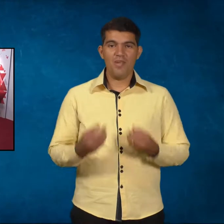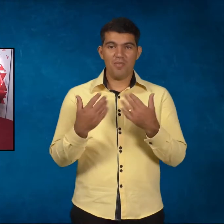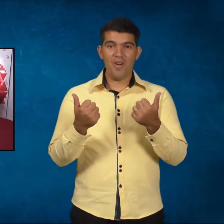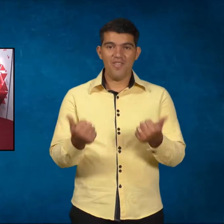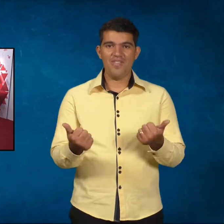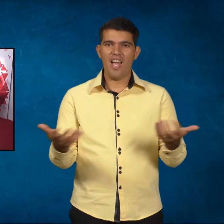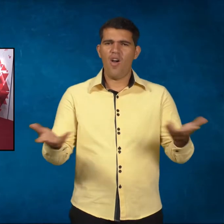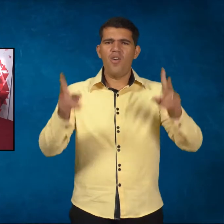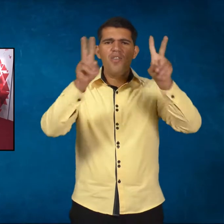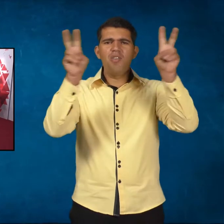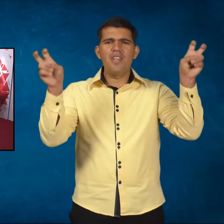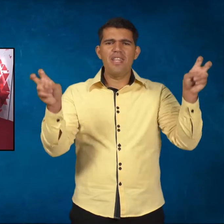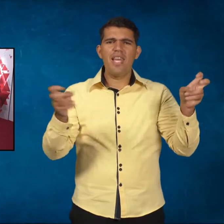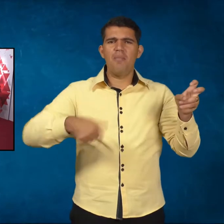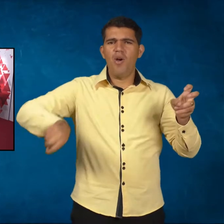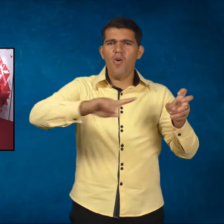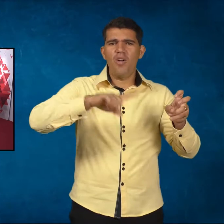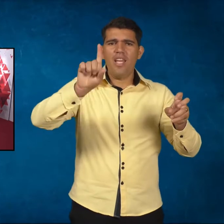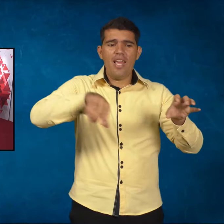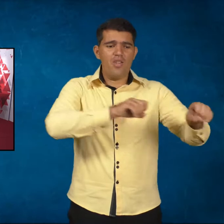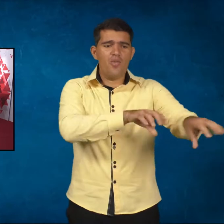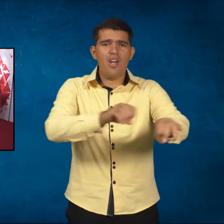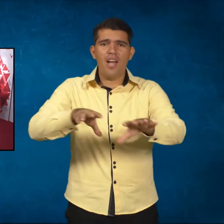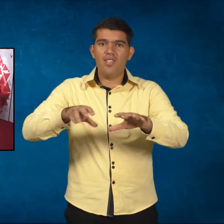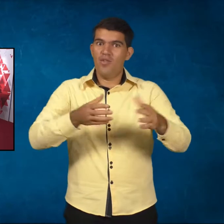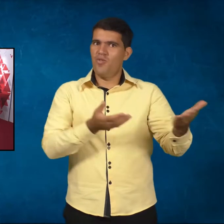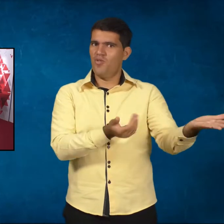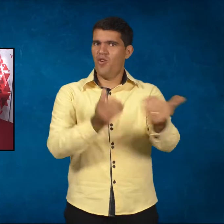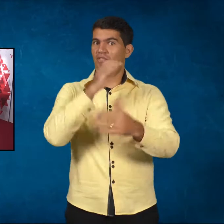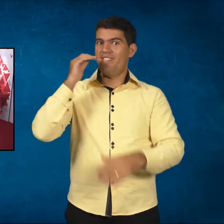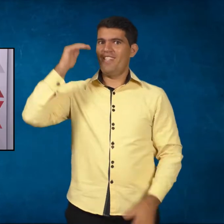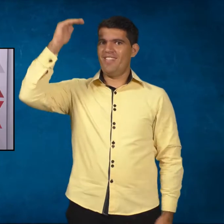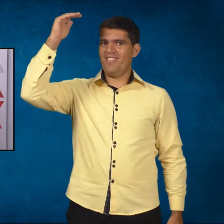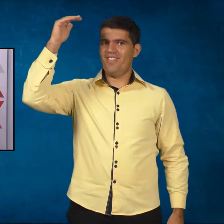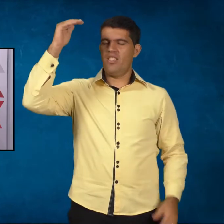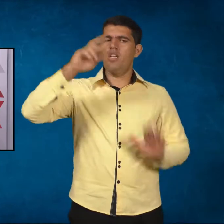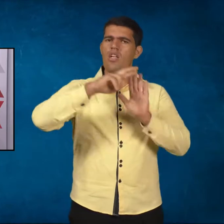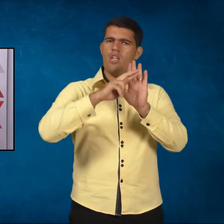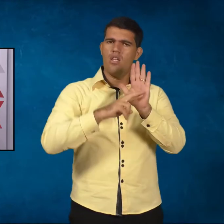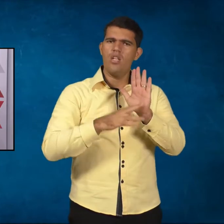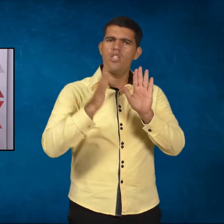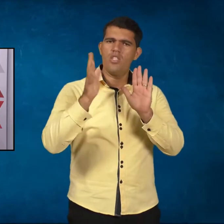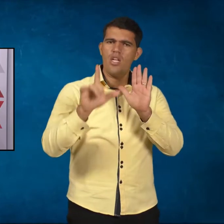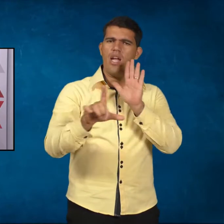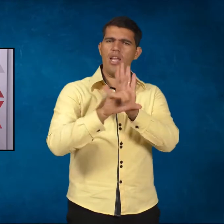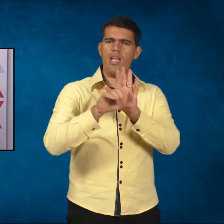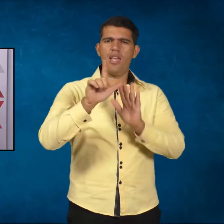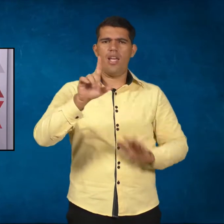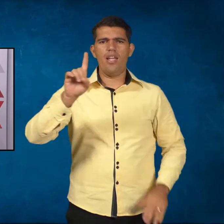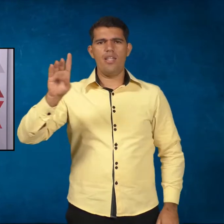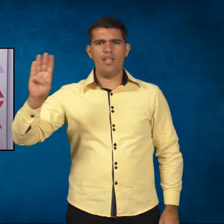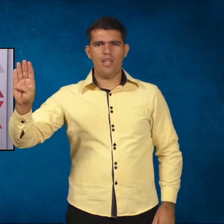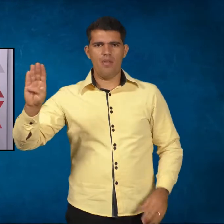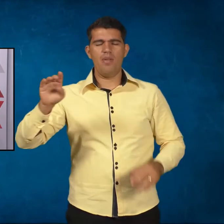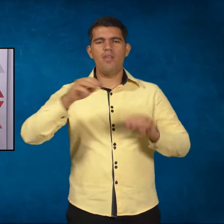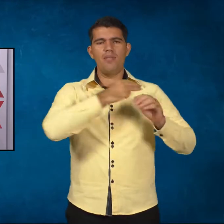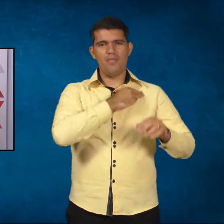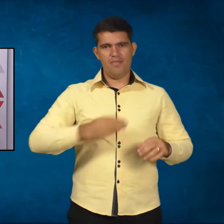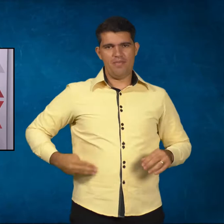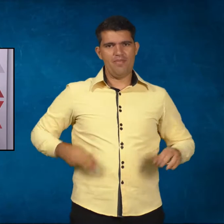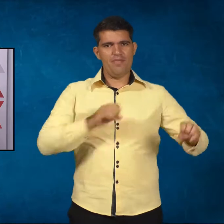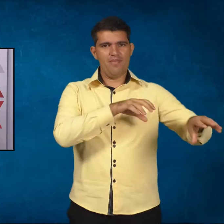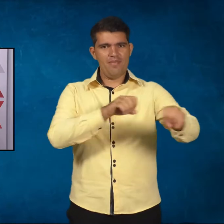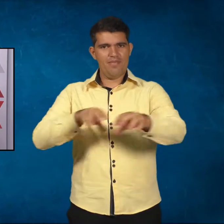olá o tema do programa de hoje a educação de jovens e adultos regulamentada pela lei de diretrizes e bases do